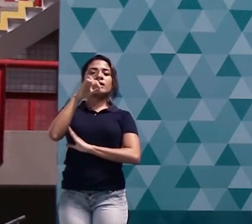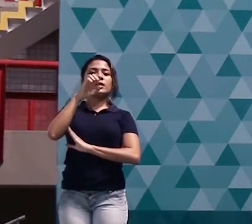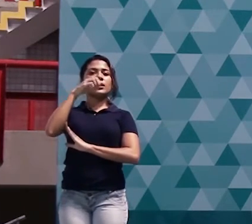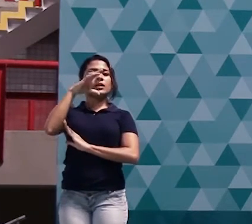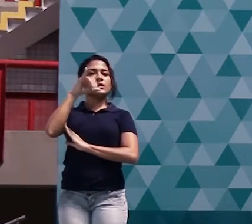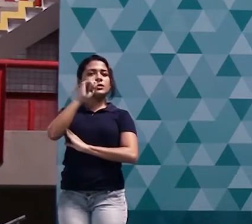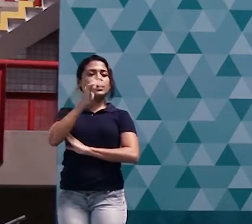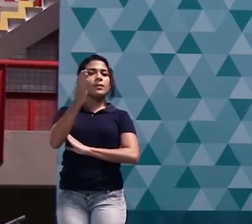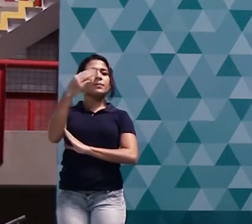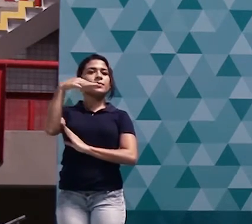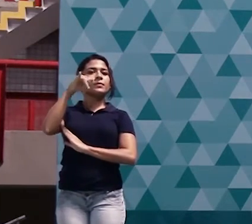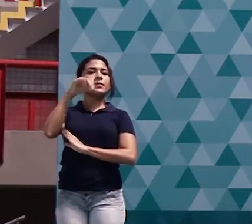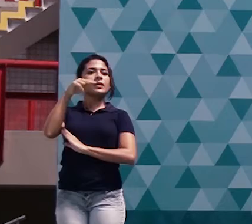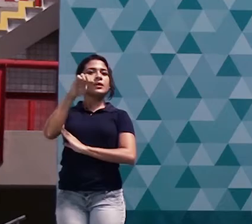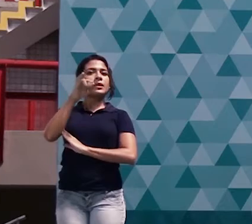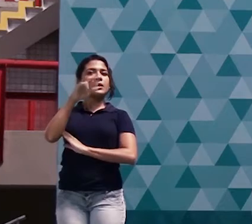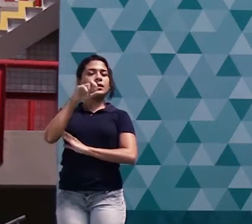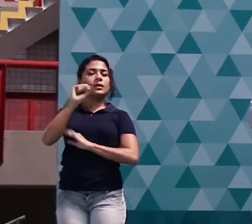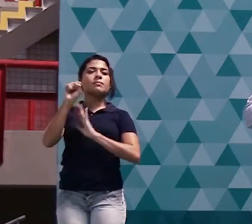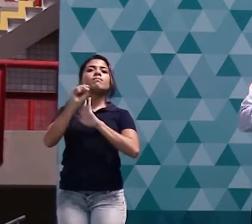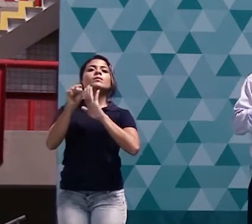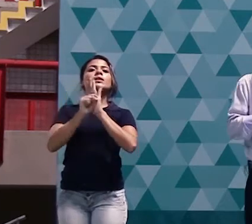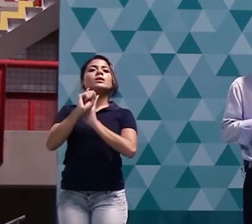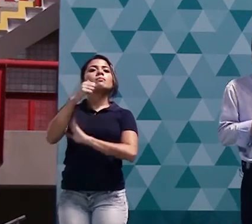1789, Conjuração Baiana,